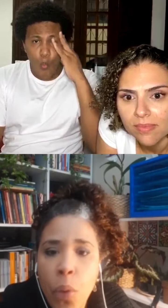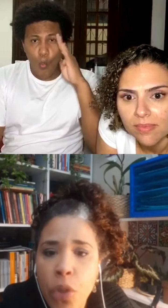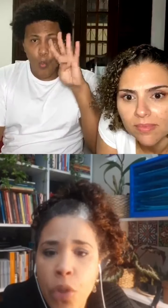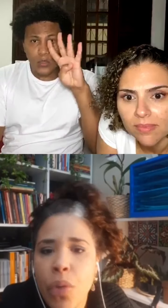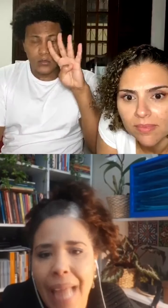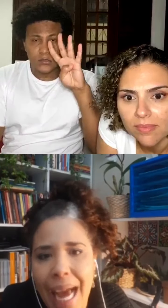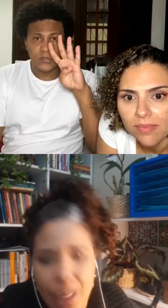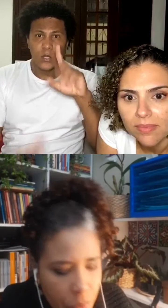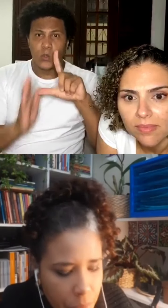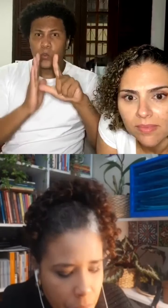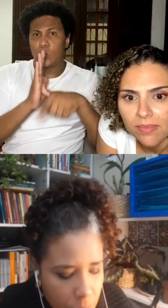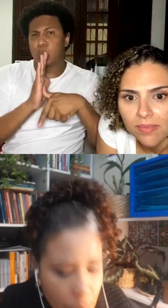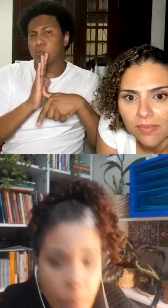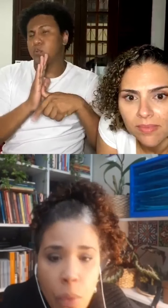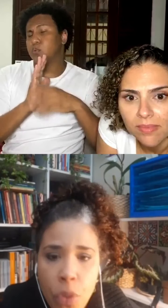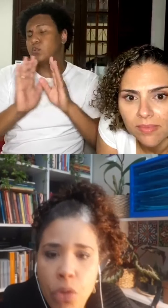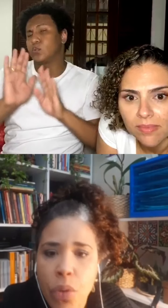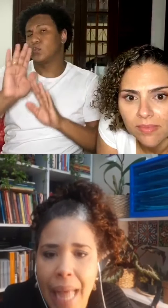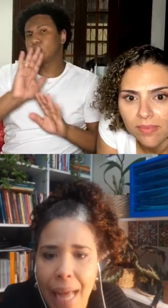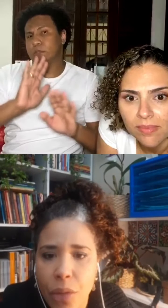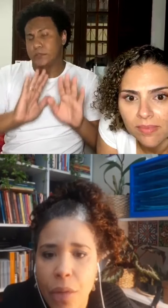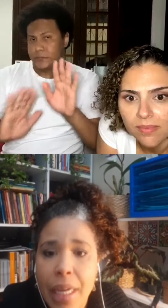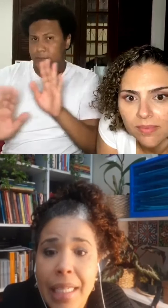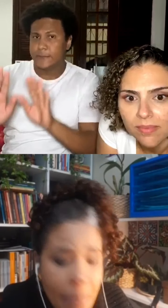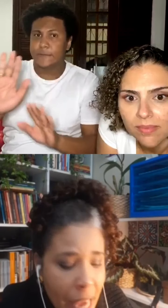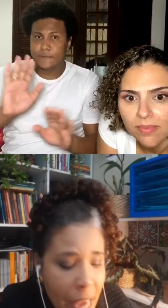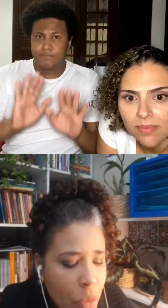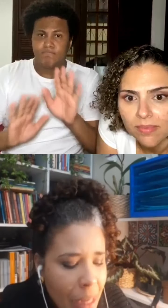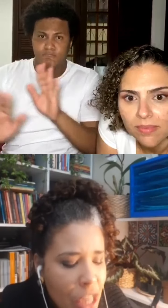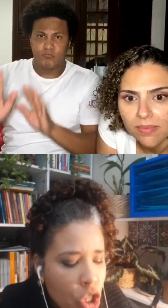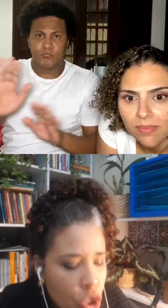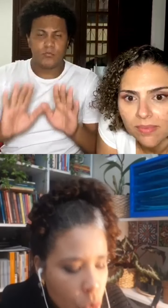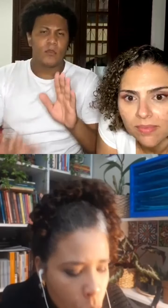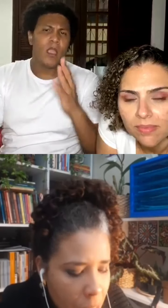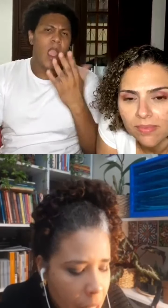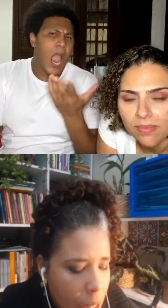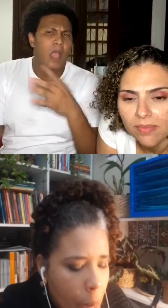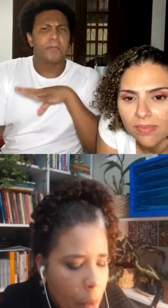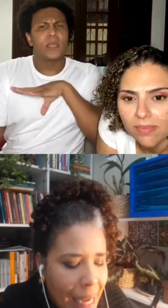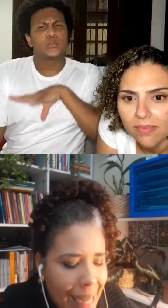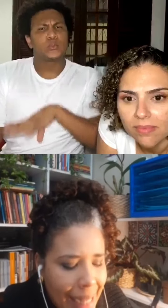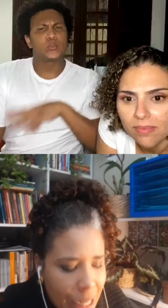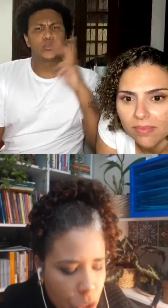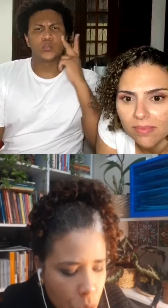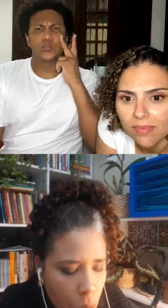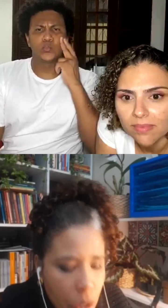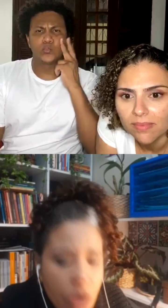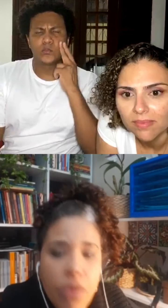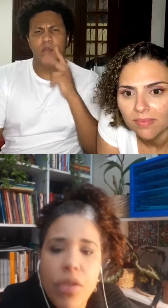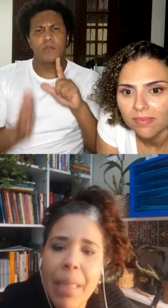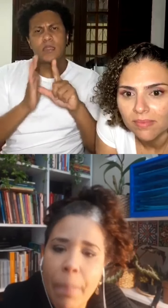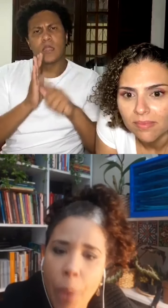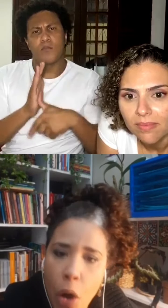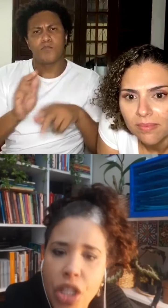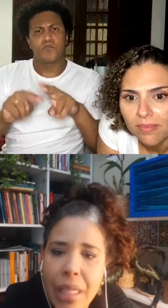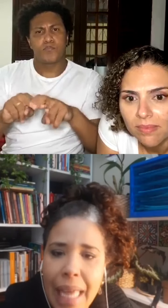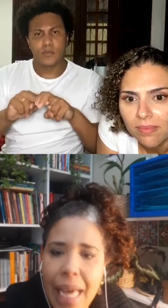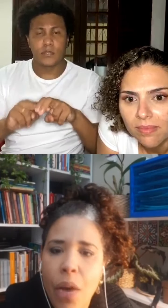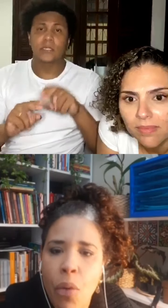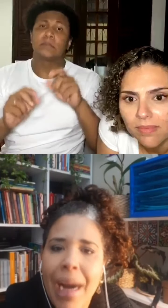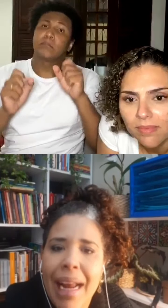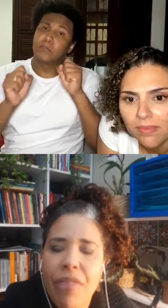muito cuidado. Muito cuidado. Mesmo que menstrue porque atrasou, você pode